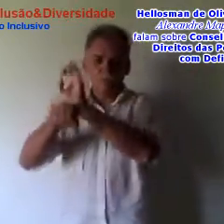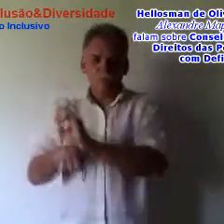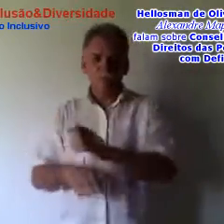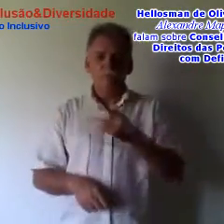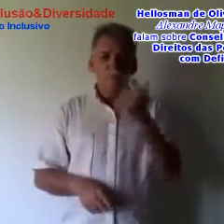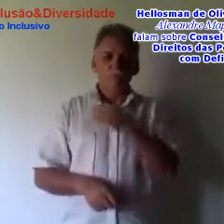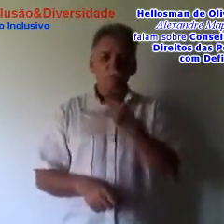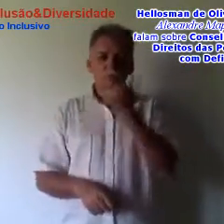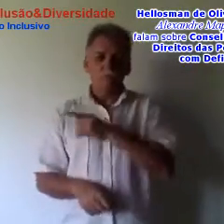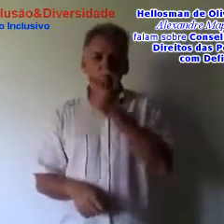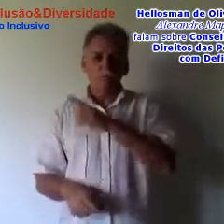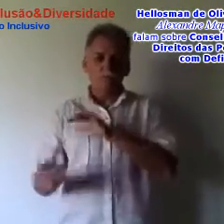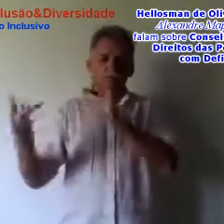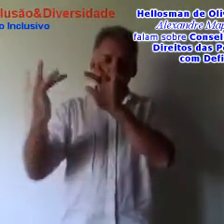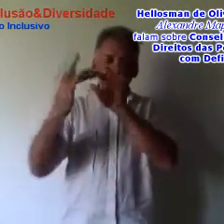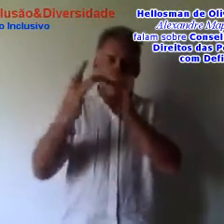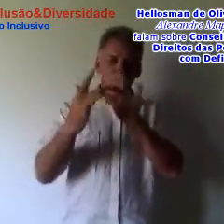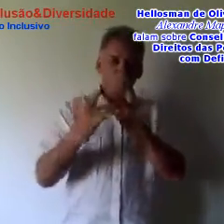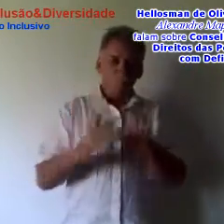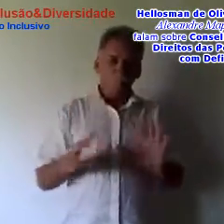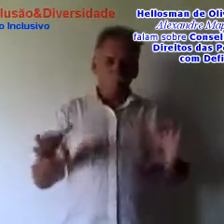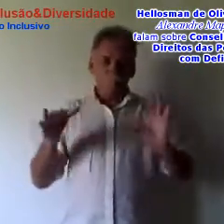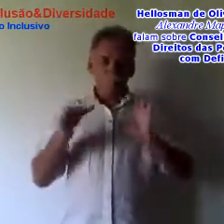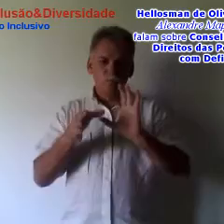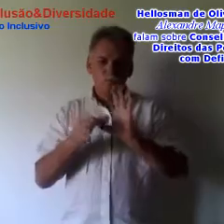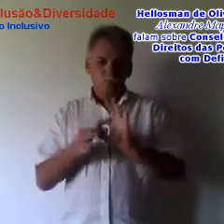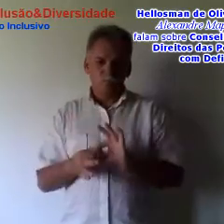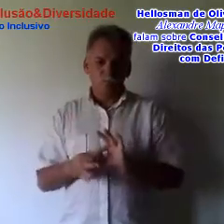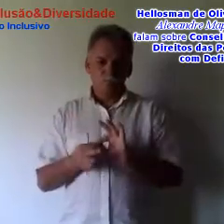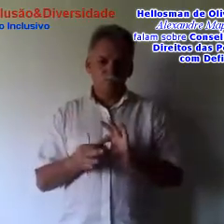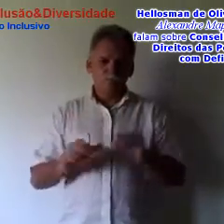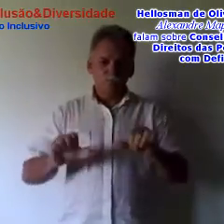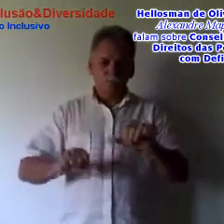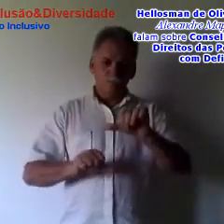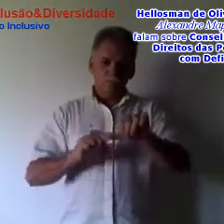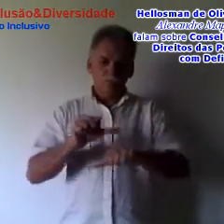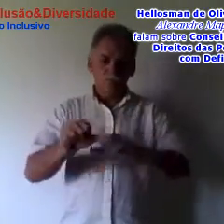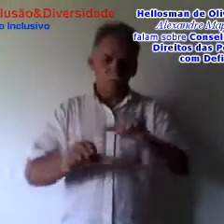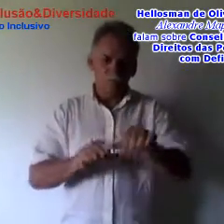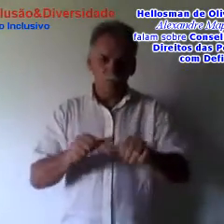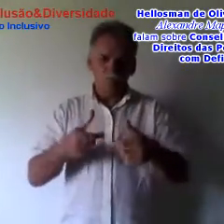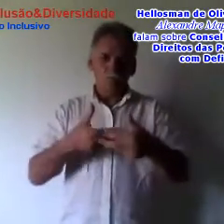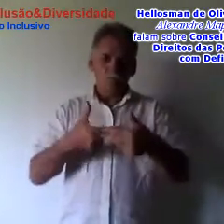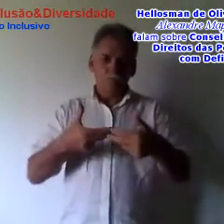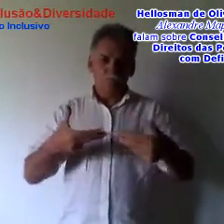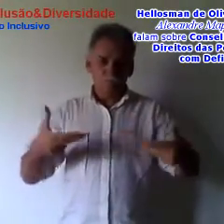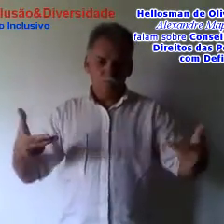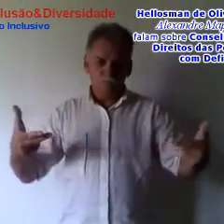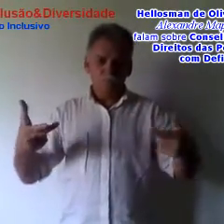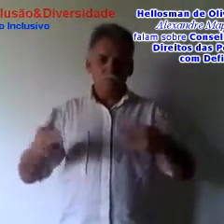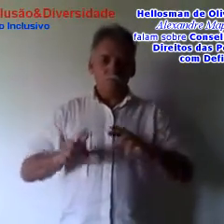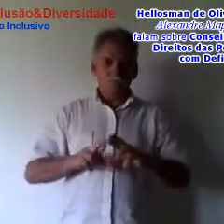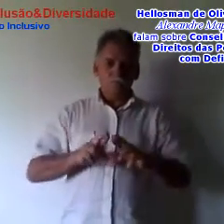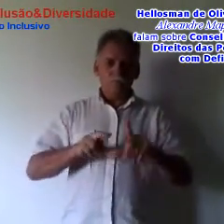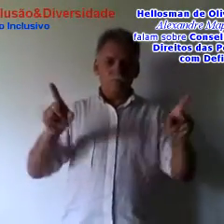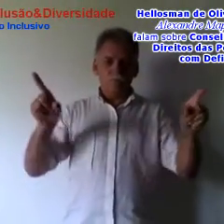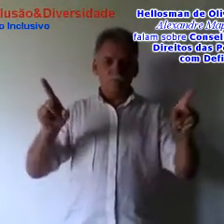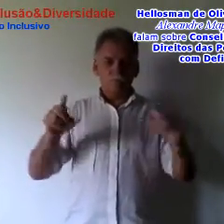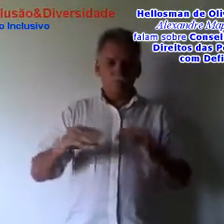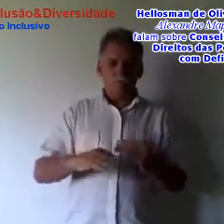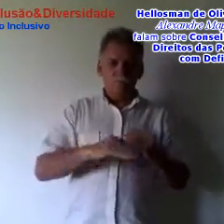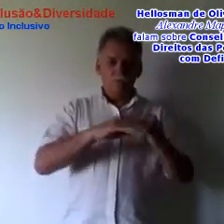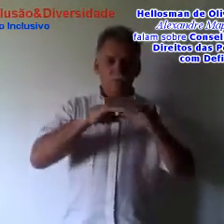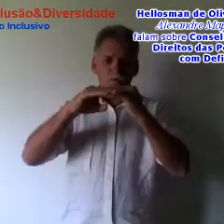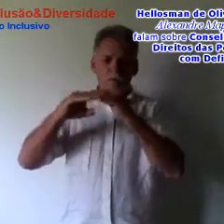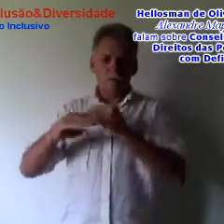estados conseguimos nos articular e revertemos uma situação, né, adversa a